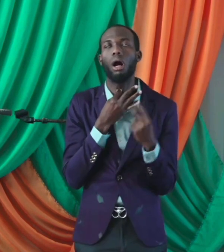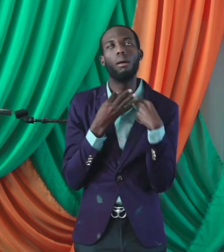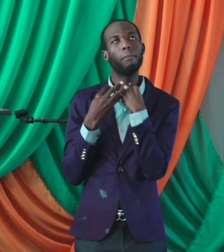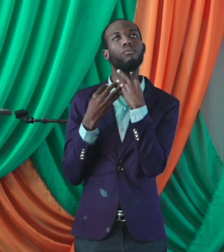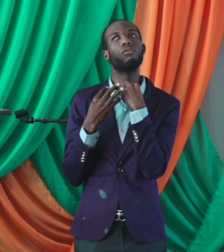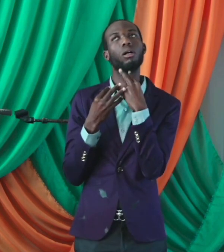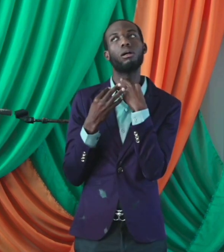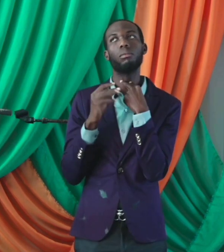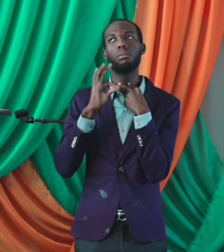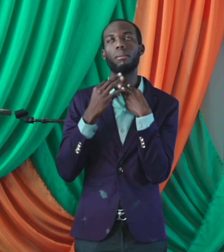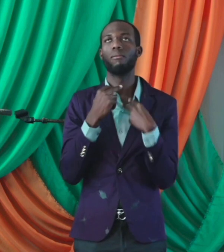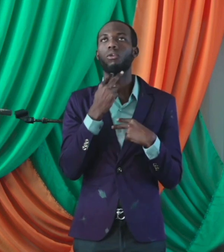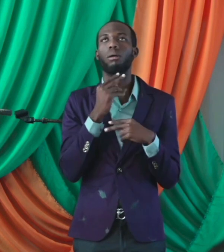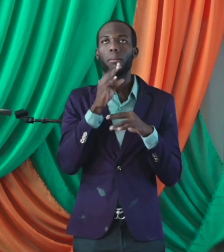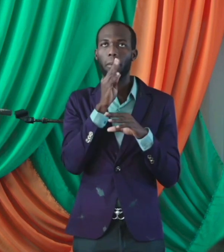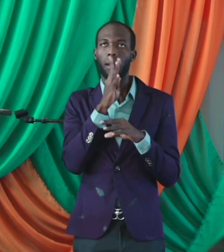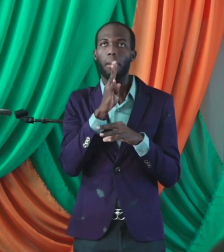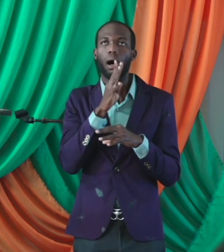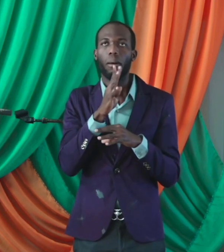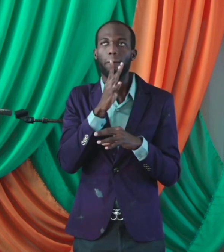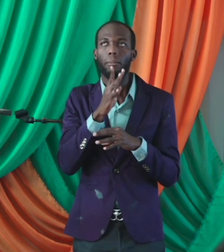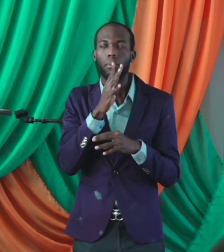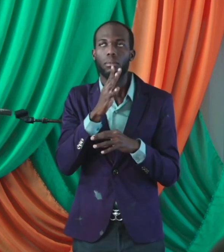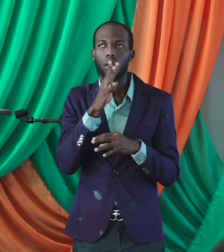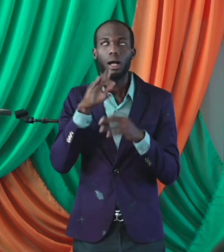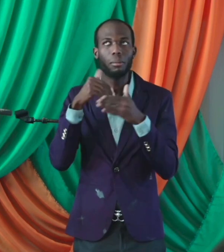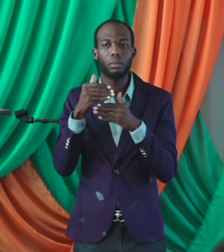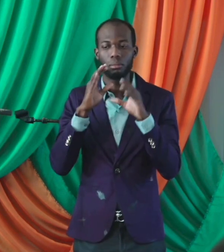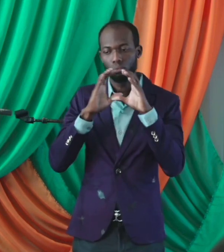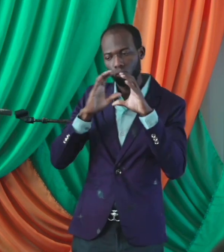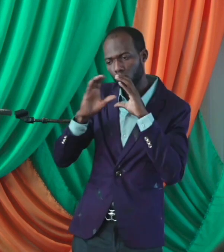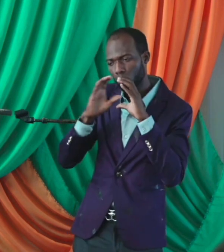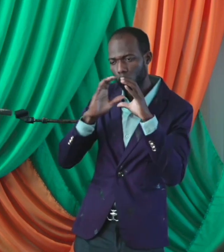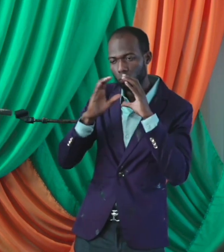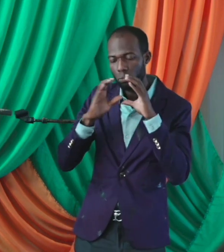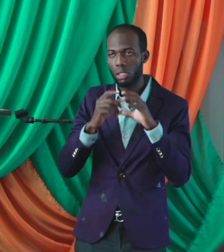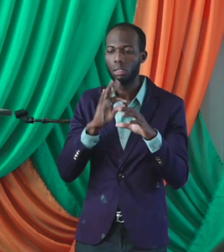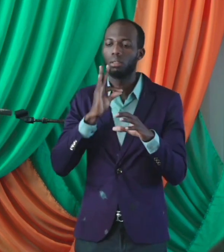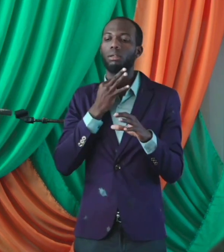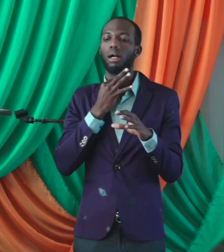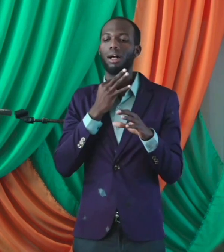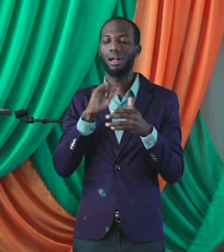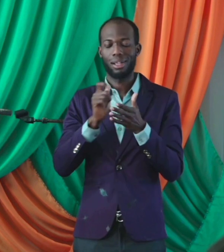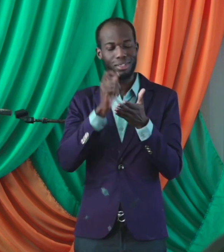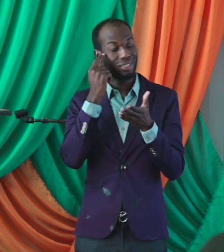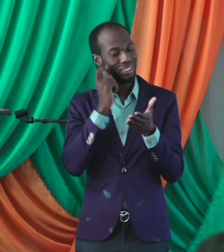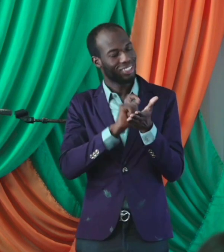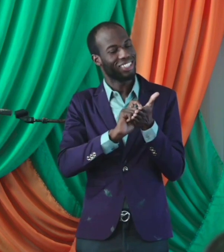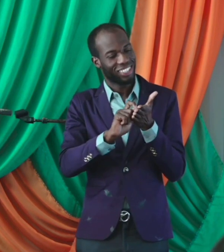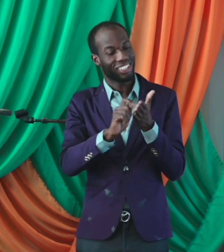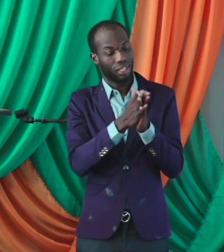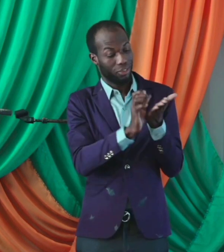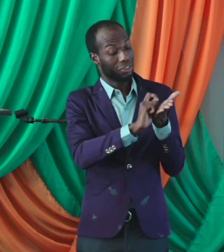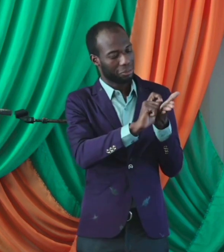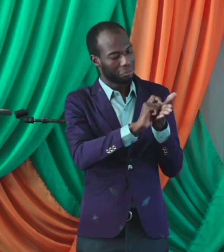et puis apparaît la parler pour lui. Ça veut qu'apparaît ça que monsieur communique avec moun, C'est avec appareil ça que monsieur publie un livre. C'est avec appareil